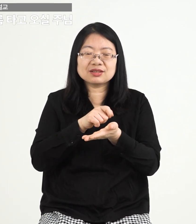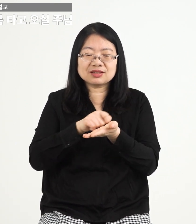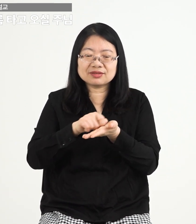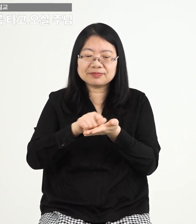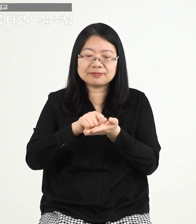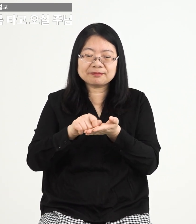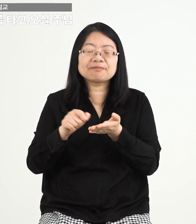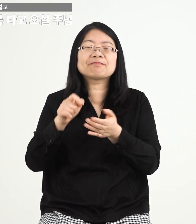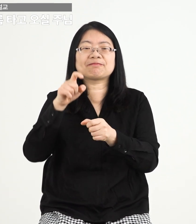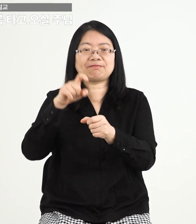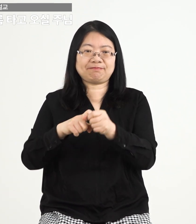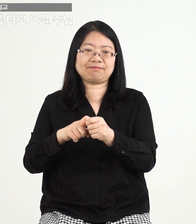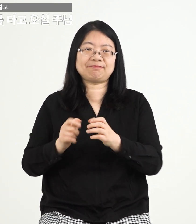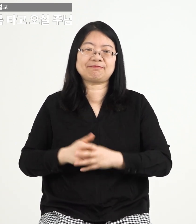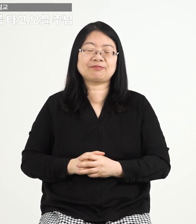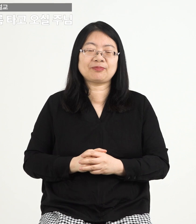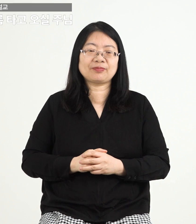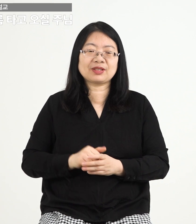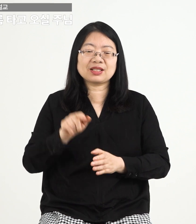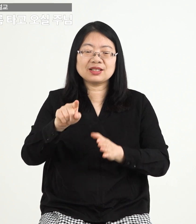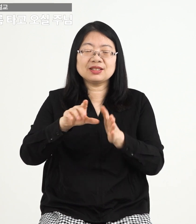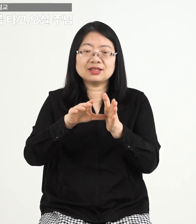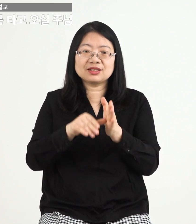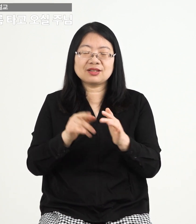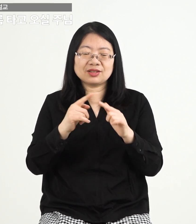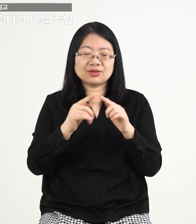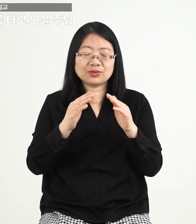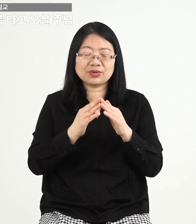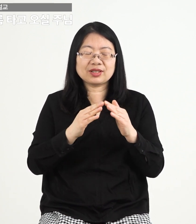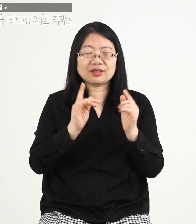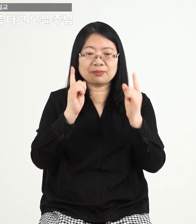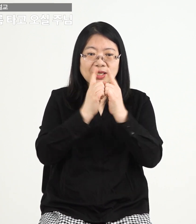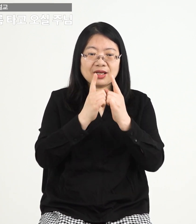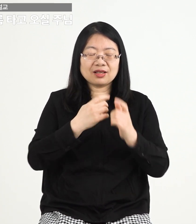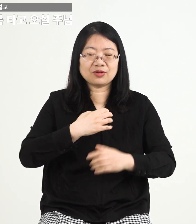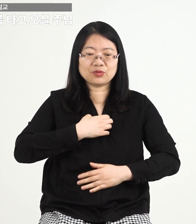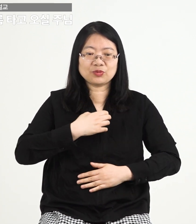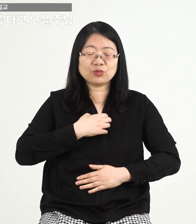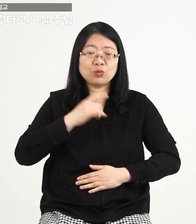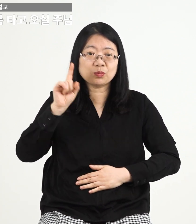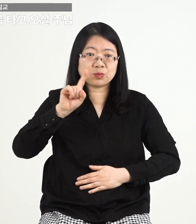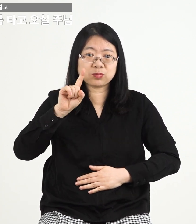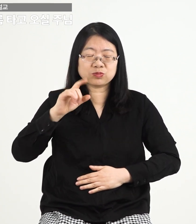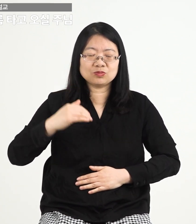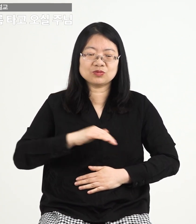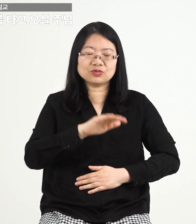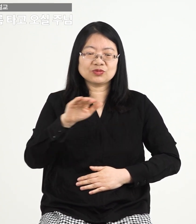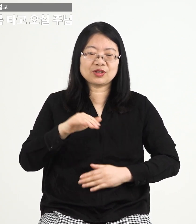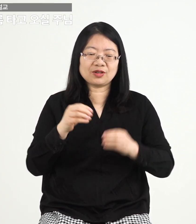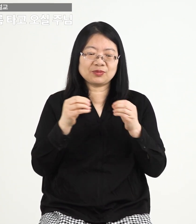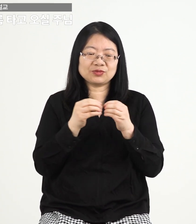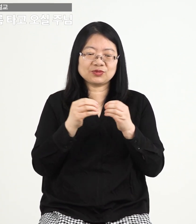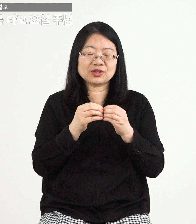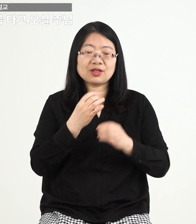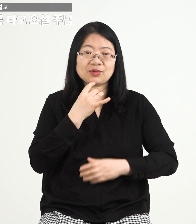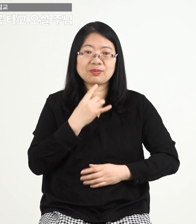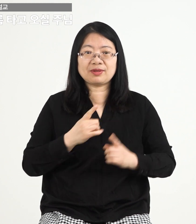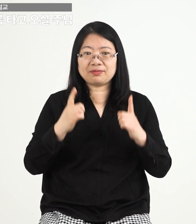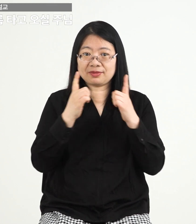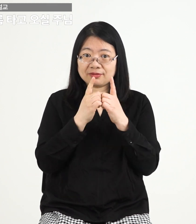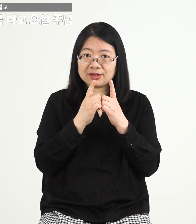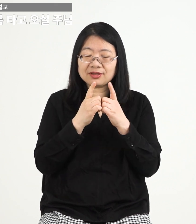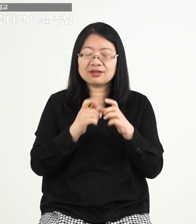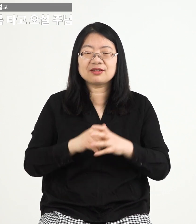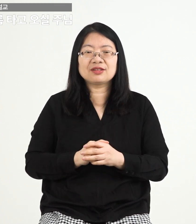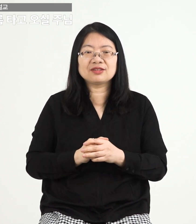거라고요. 당시 교회가 처한 위기는 여러분 우리가 문자로 만나는 정도의